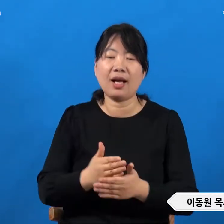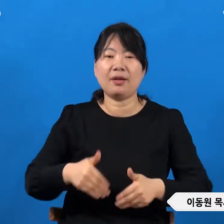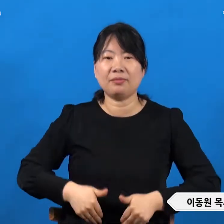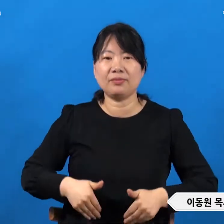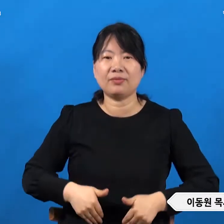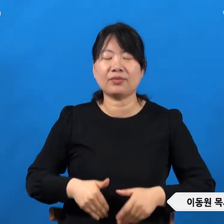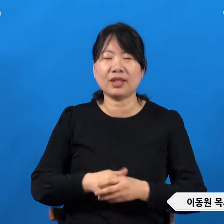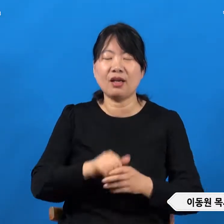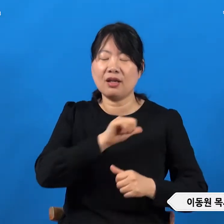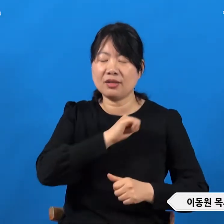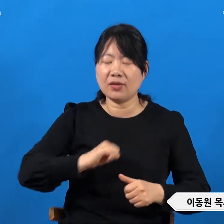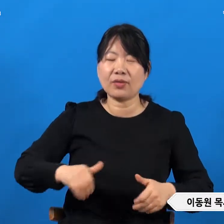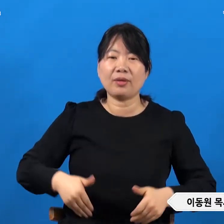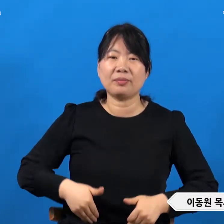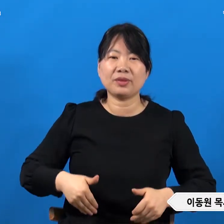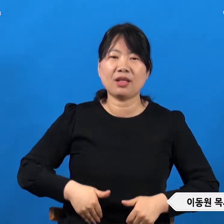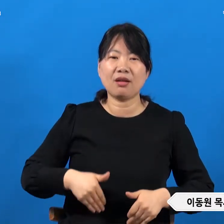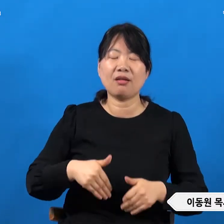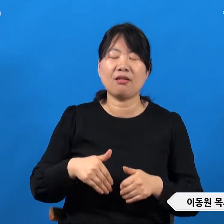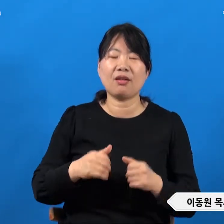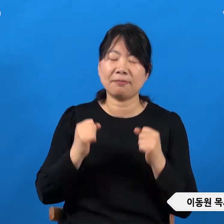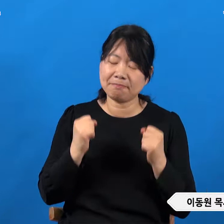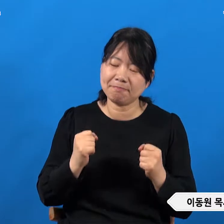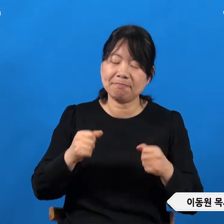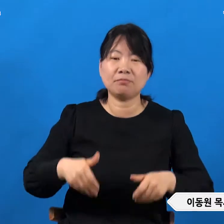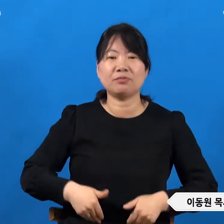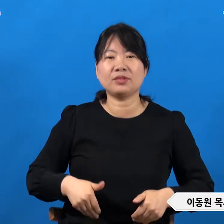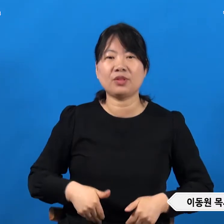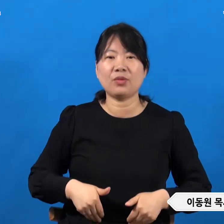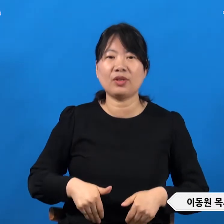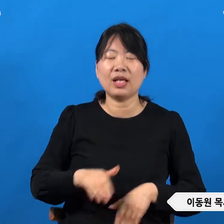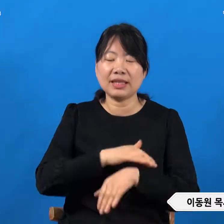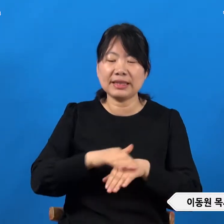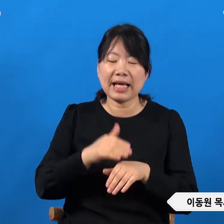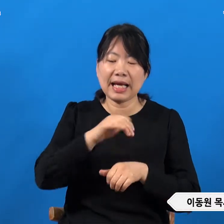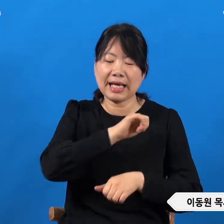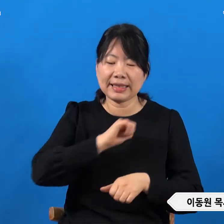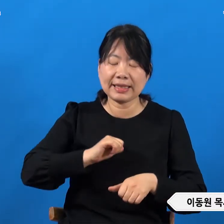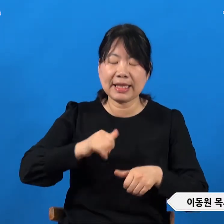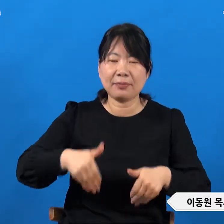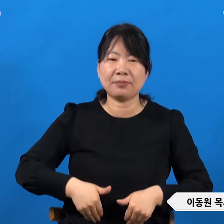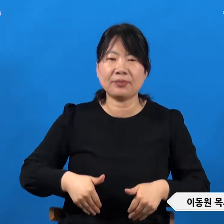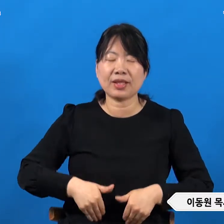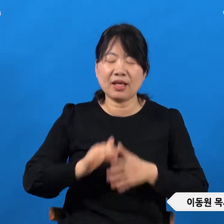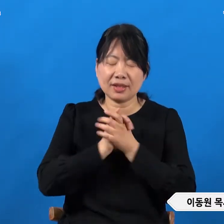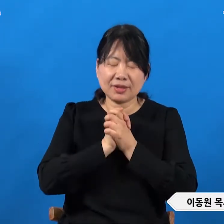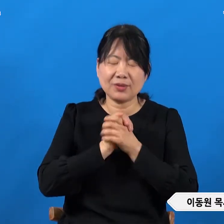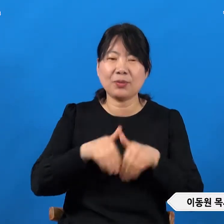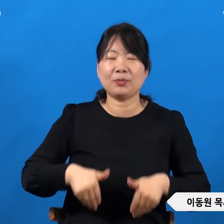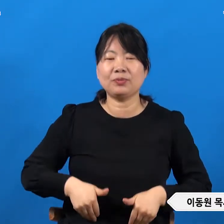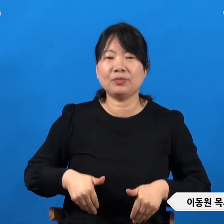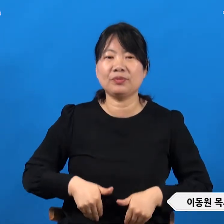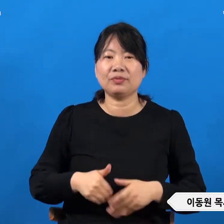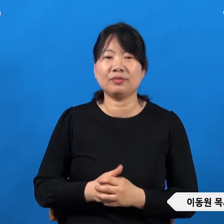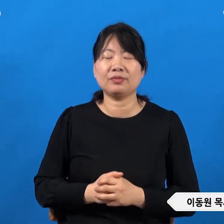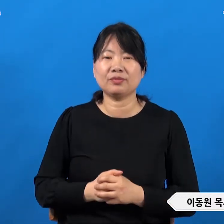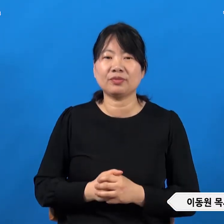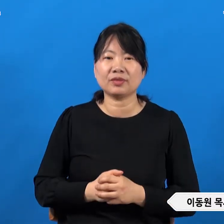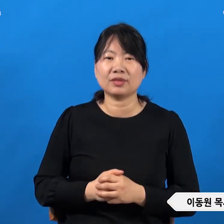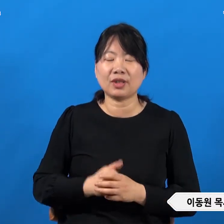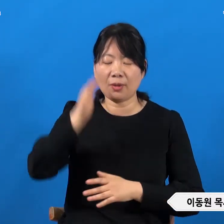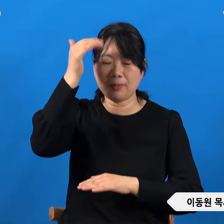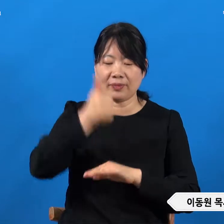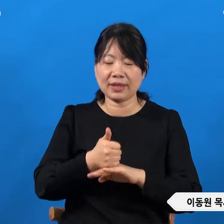합니다. 견뎌야 합니다. 버텨야 합니다. 잘 인내해야 합니다. 기도해야 합니다.